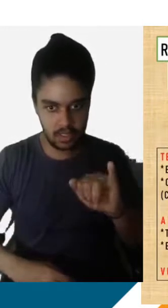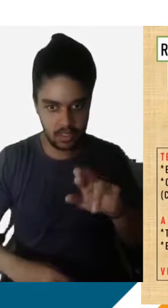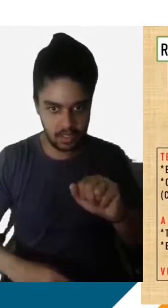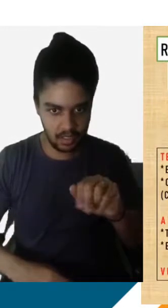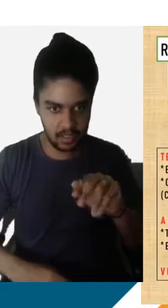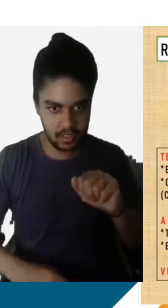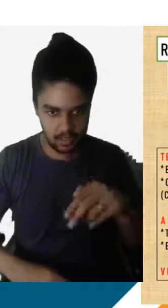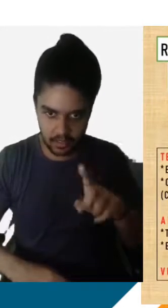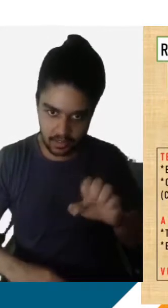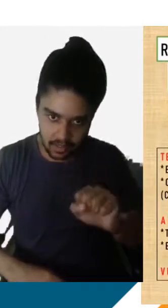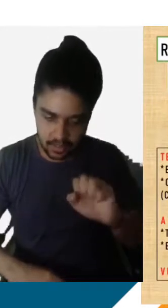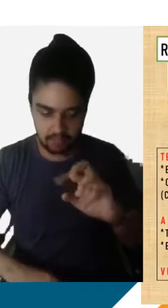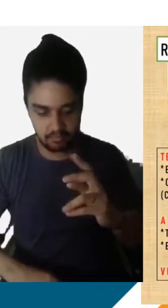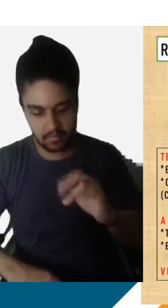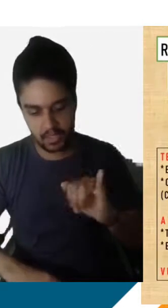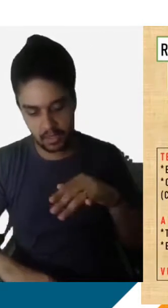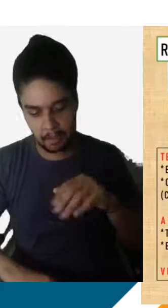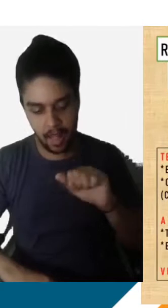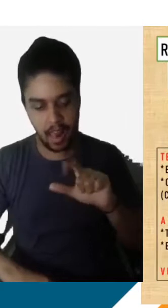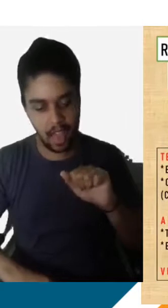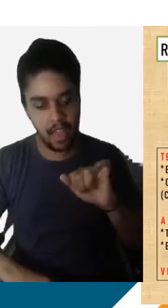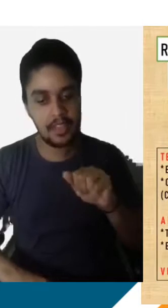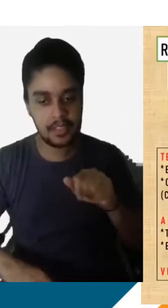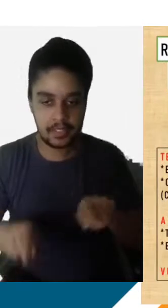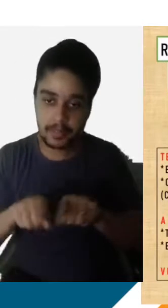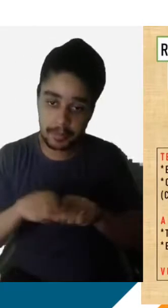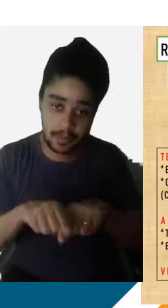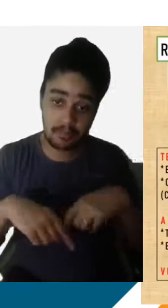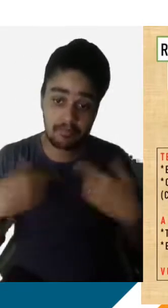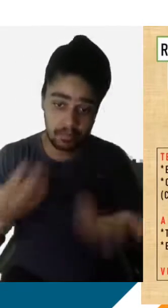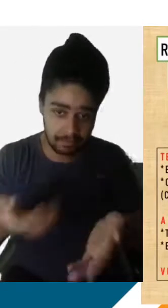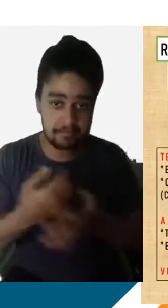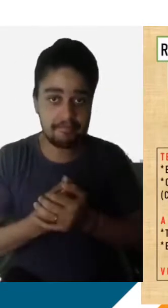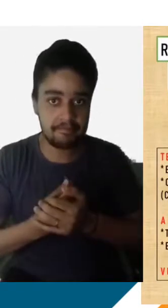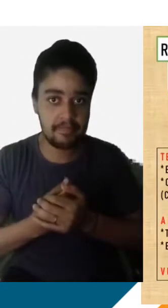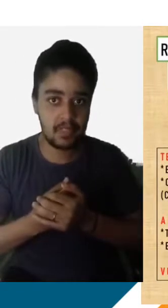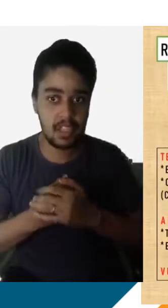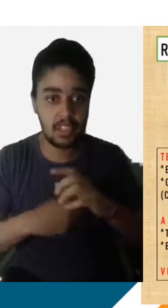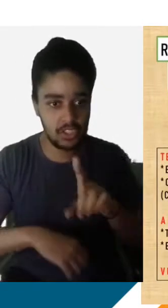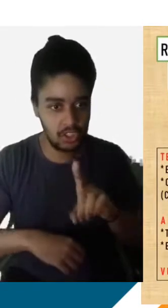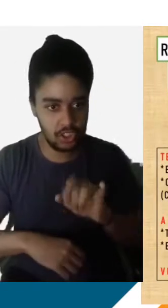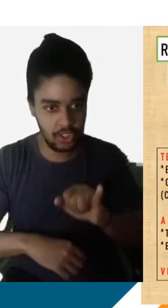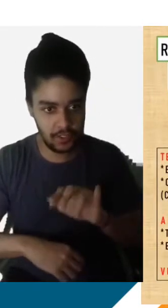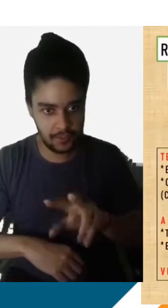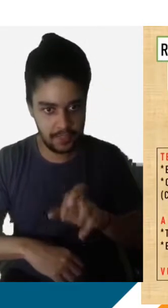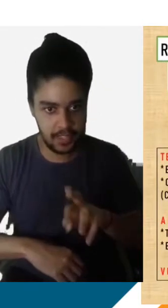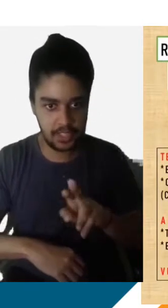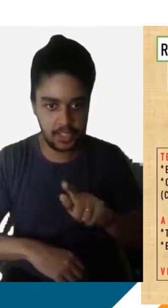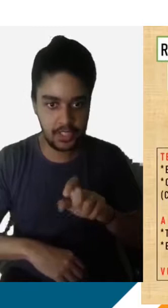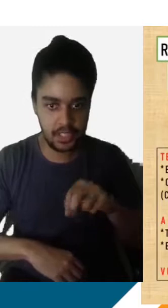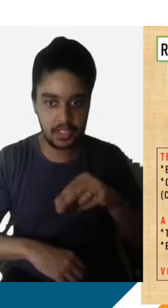as cordilheiras do Himalaia, tudo bem? Já o movimento divergente